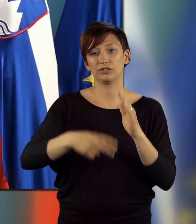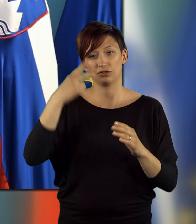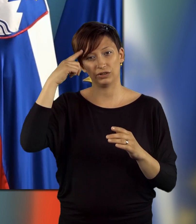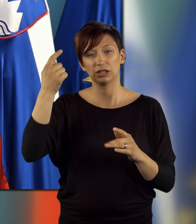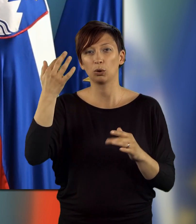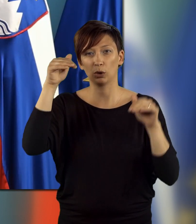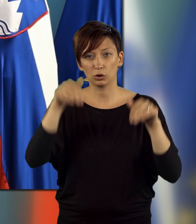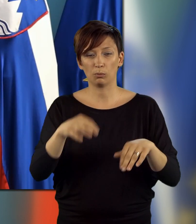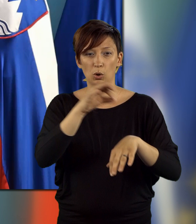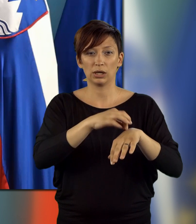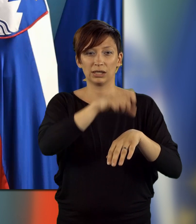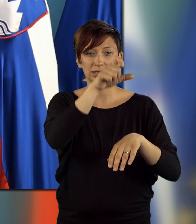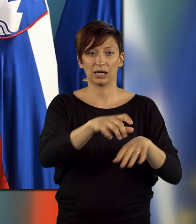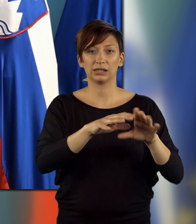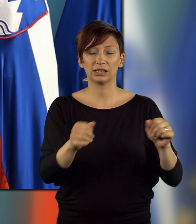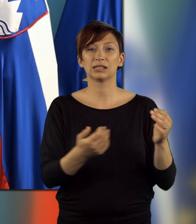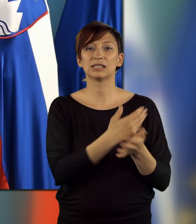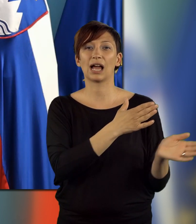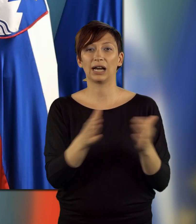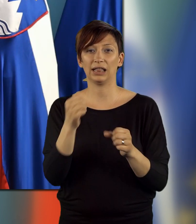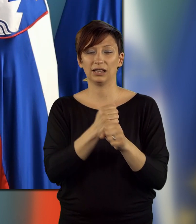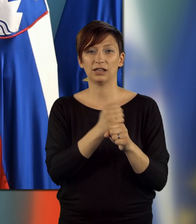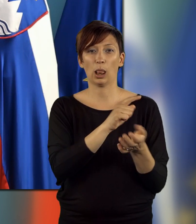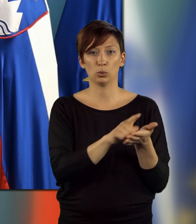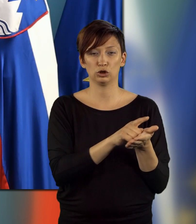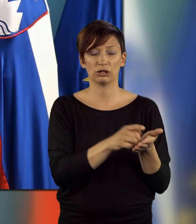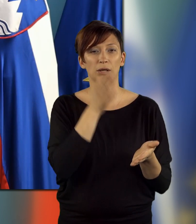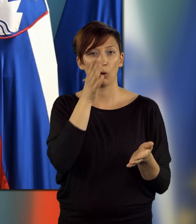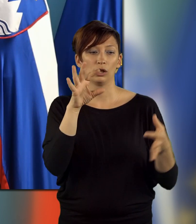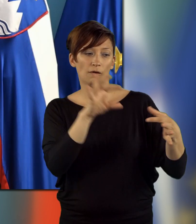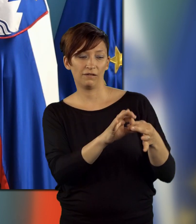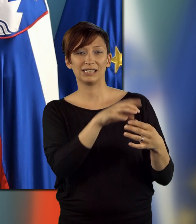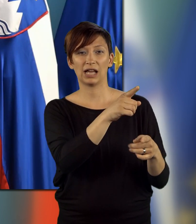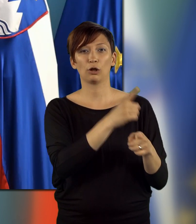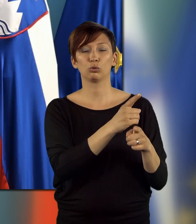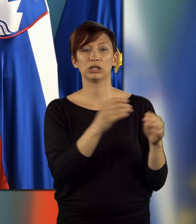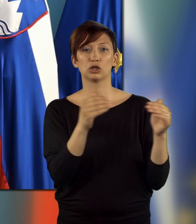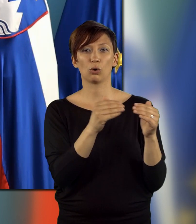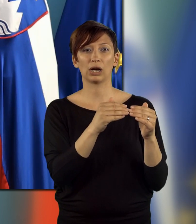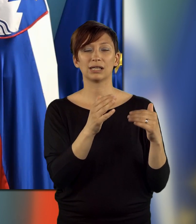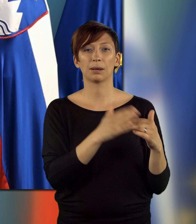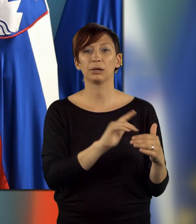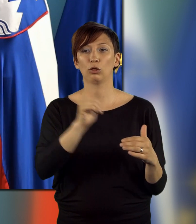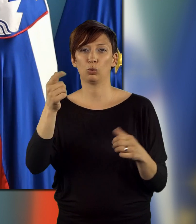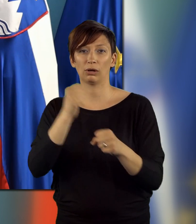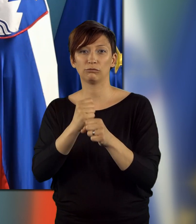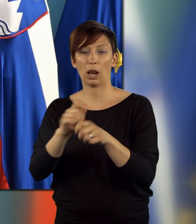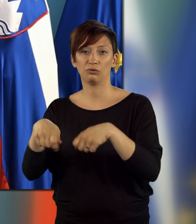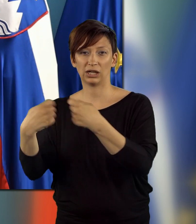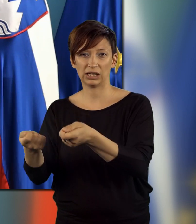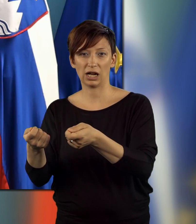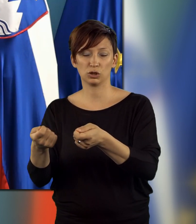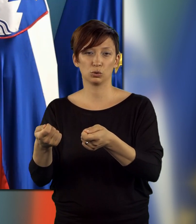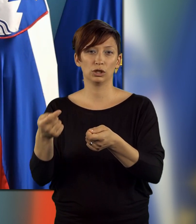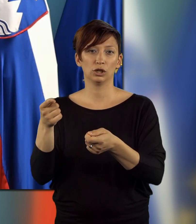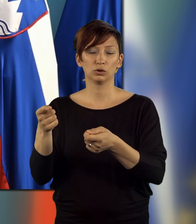koliko mora zdravnik narediti za redni delovni čas in bojo na to vezana tudi soglasja pri drugem delodajalcu,